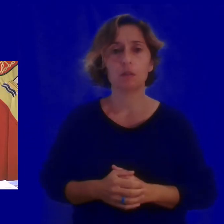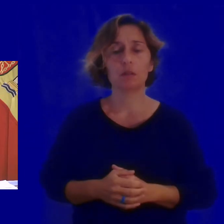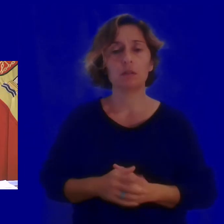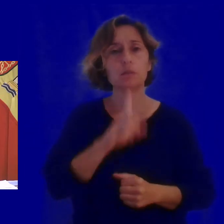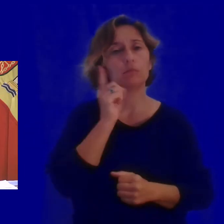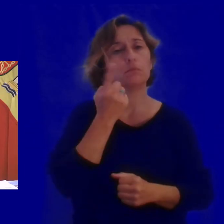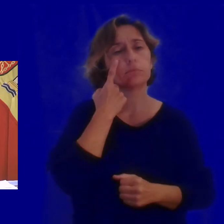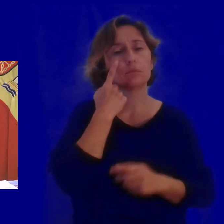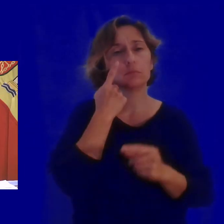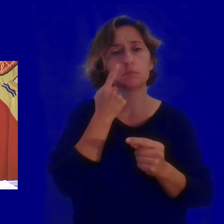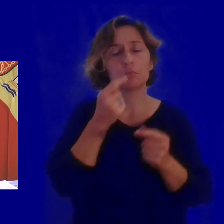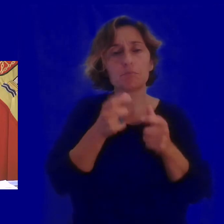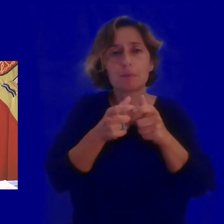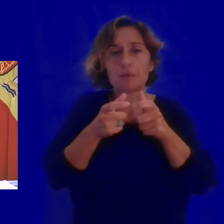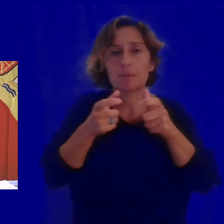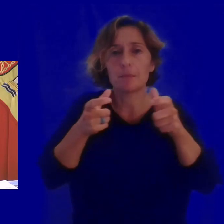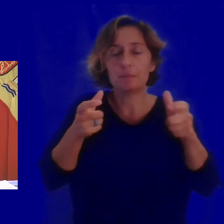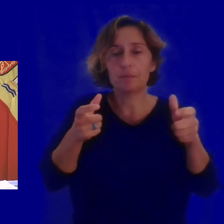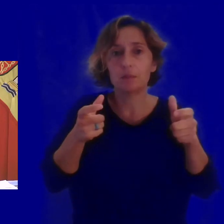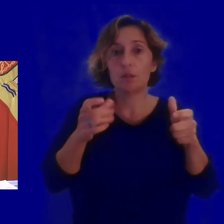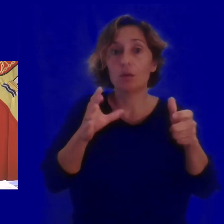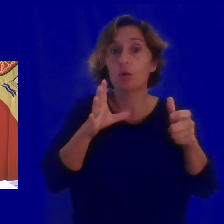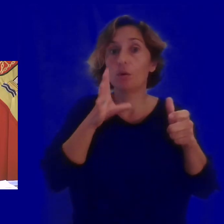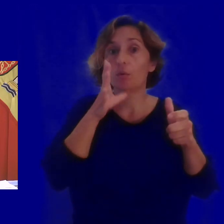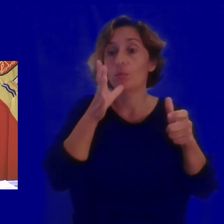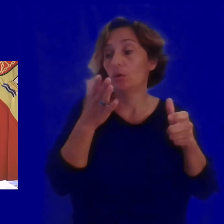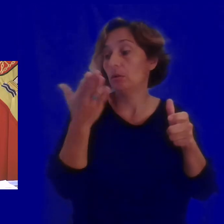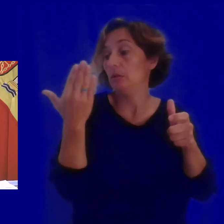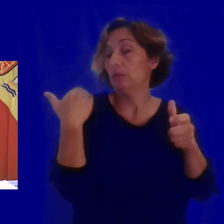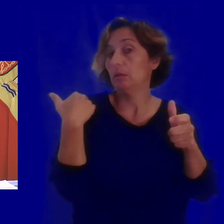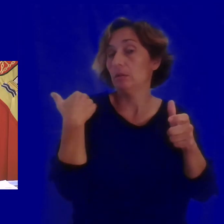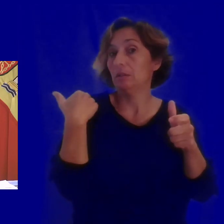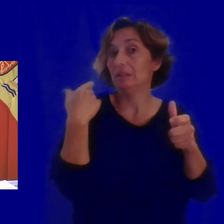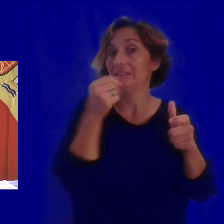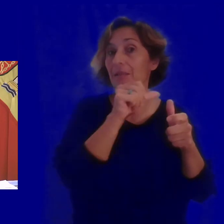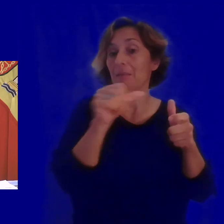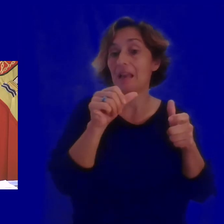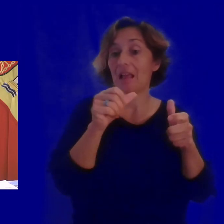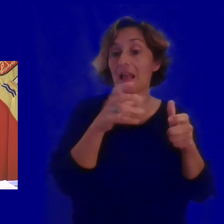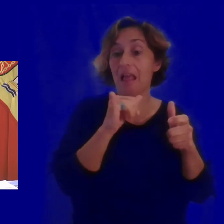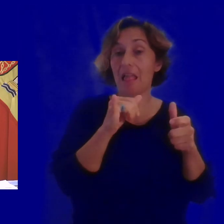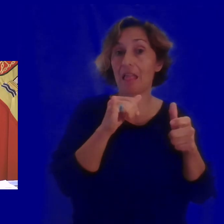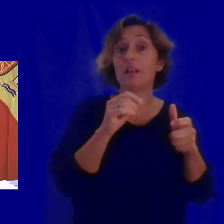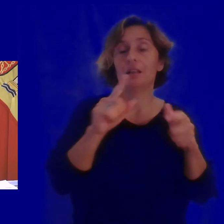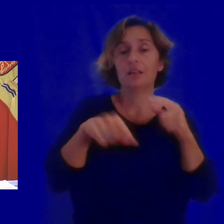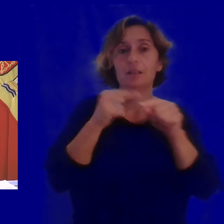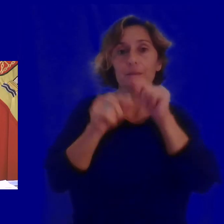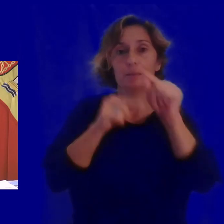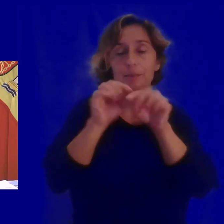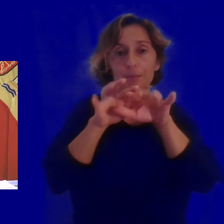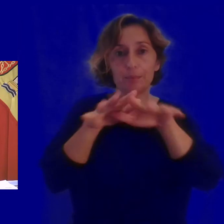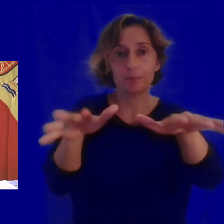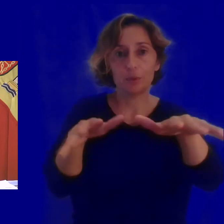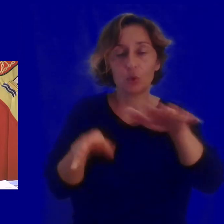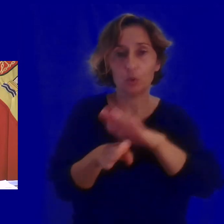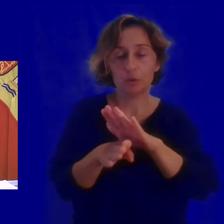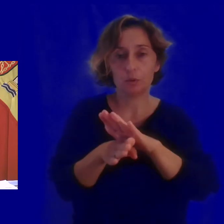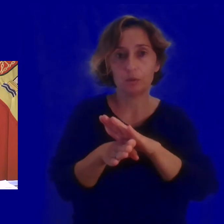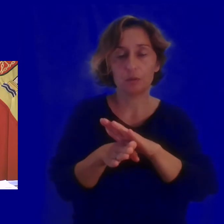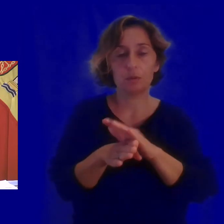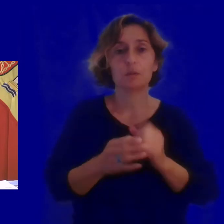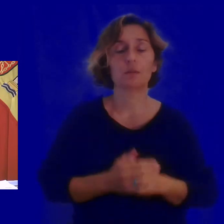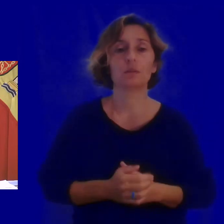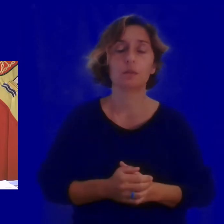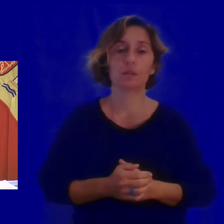siguen aumentando por ser consecuencia tardía del aumento de la incidencia la semana pasada y que las intervenciones parecen estar